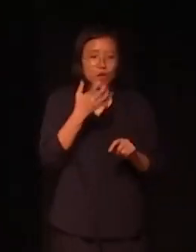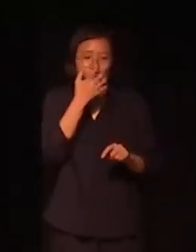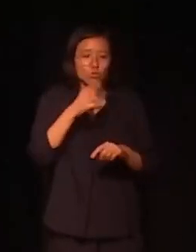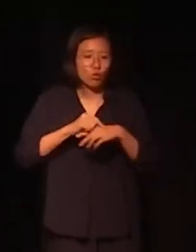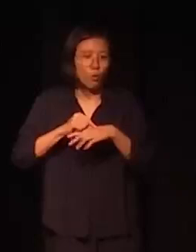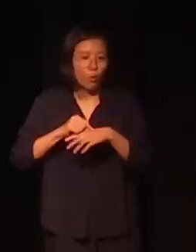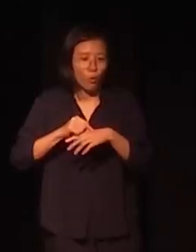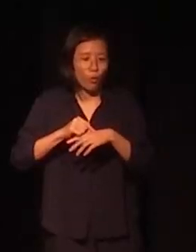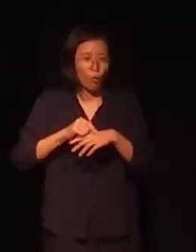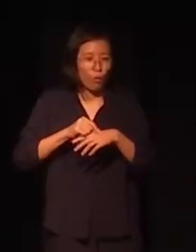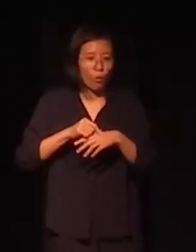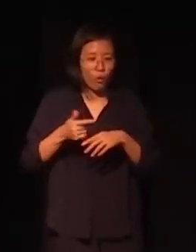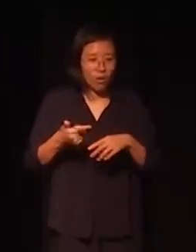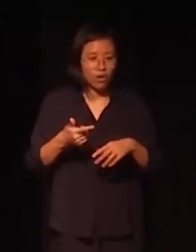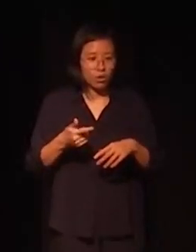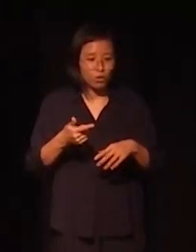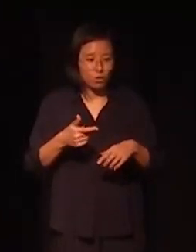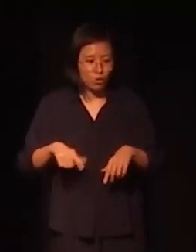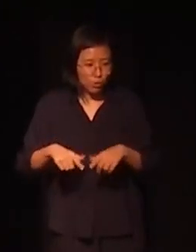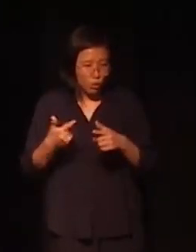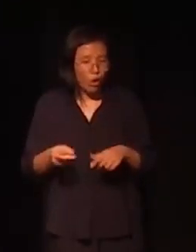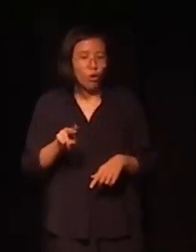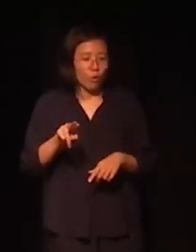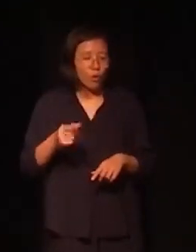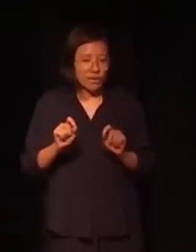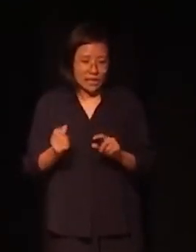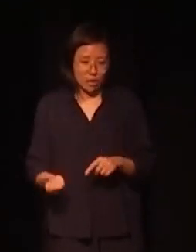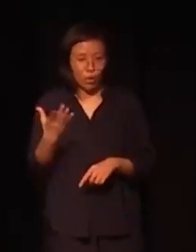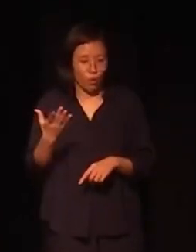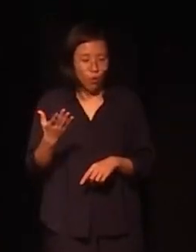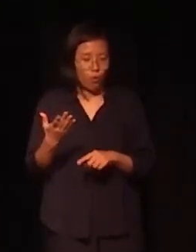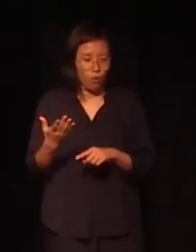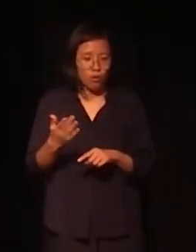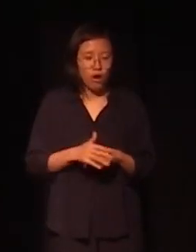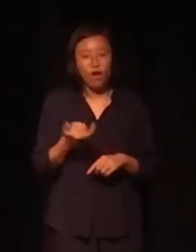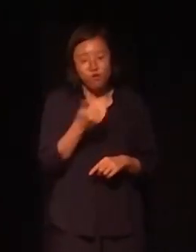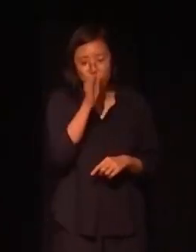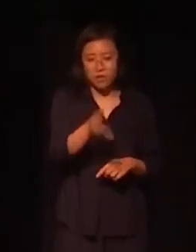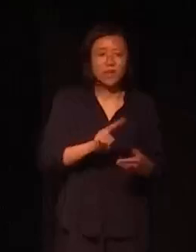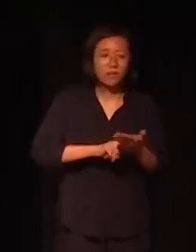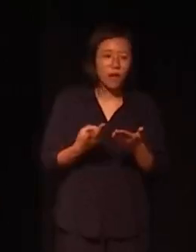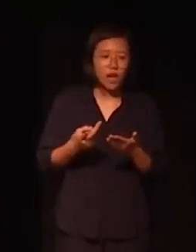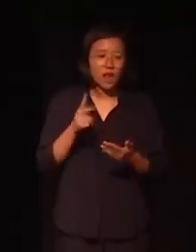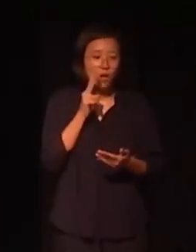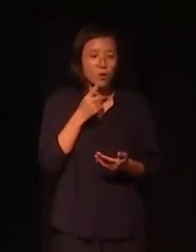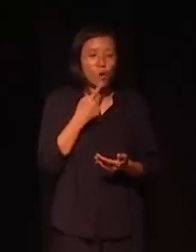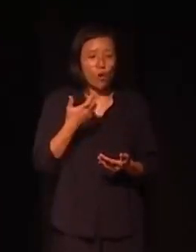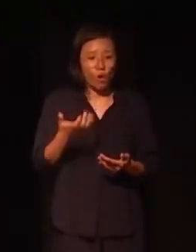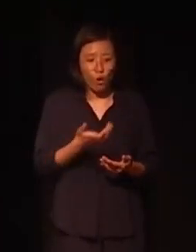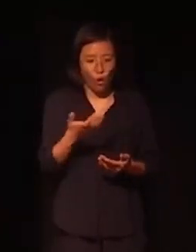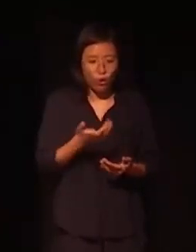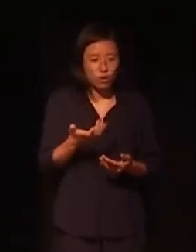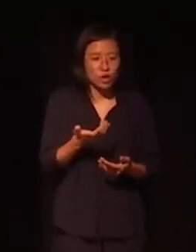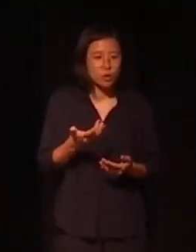green vegetable. Okay, so we can also translate something literally. Say 红烧鱼肚 would be